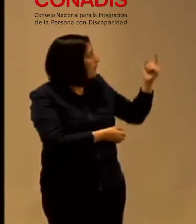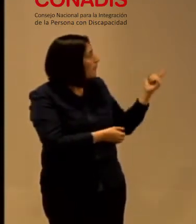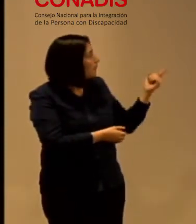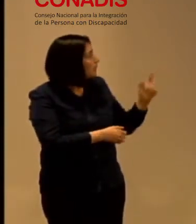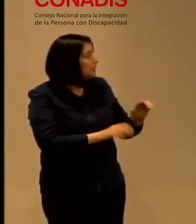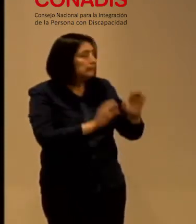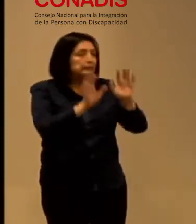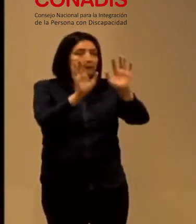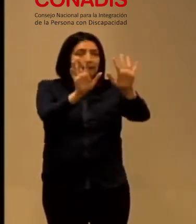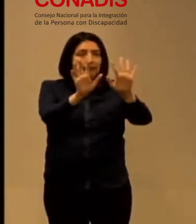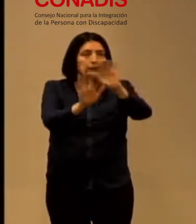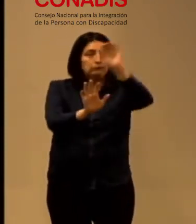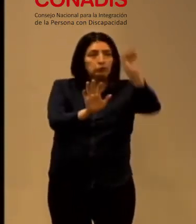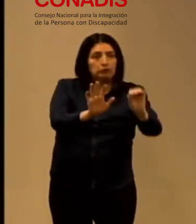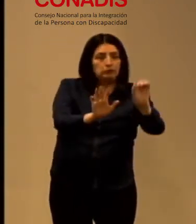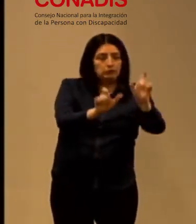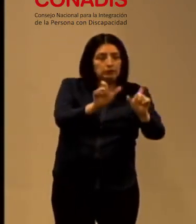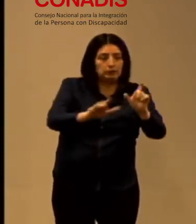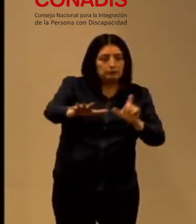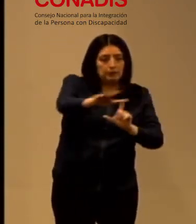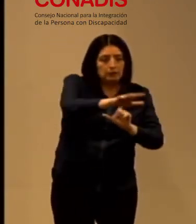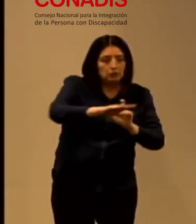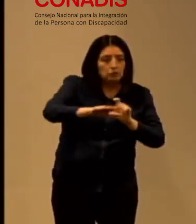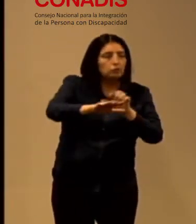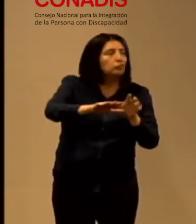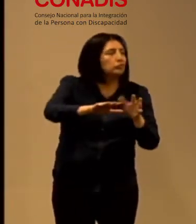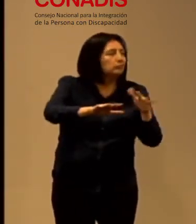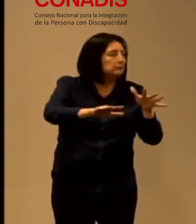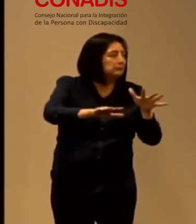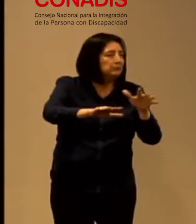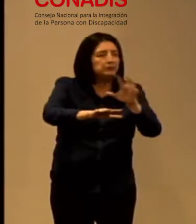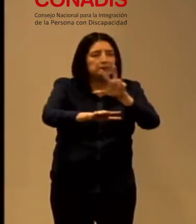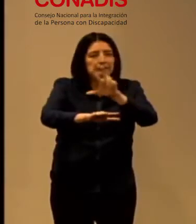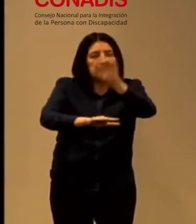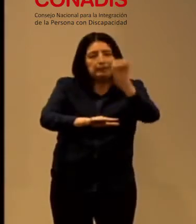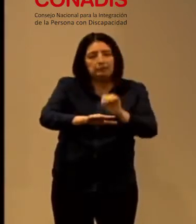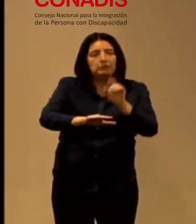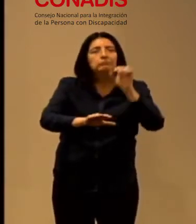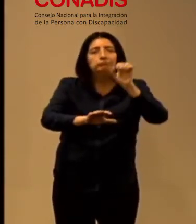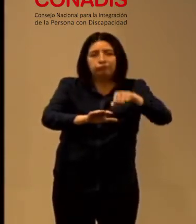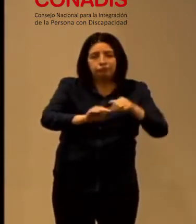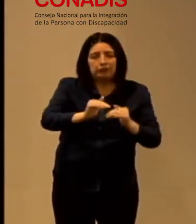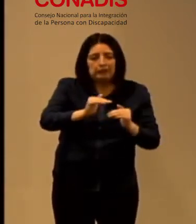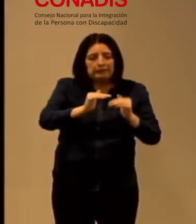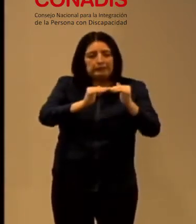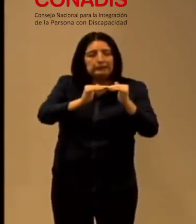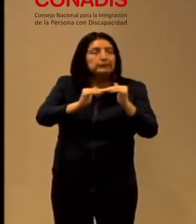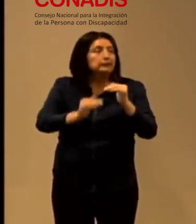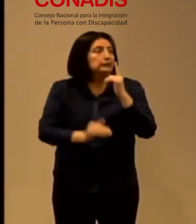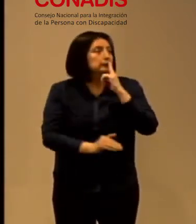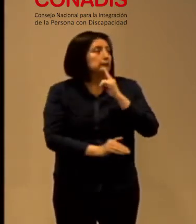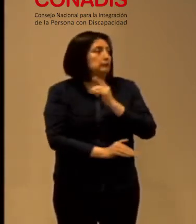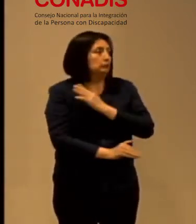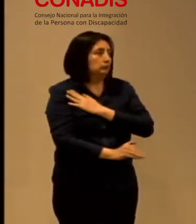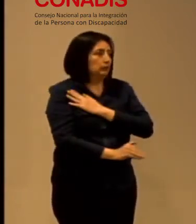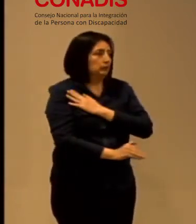el 10% de la población, tenemos solamente casi el 30% que alcanza el nivel secundaria. Ahí hay